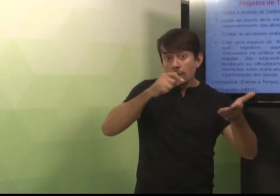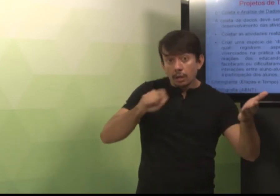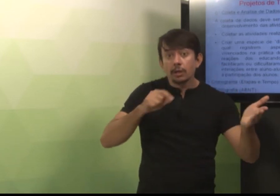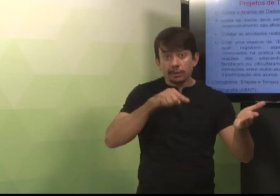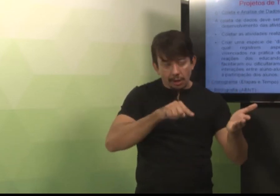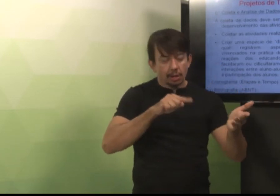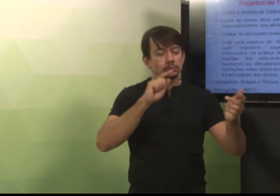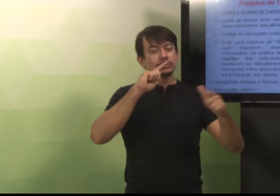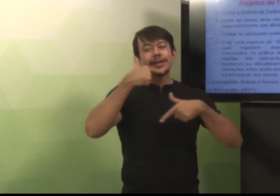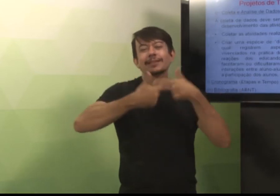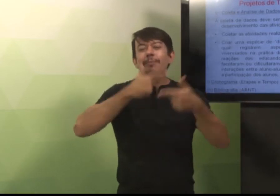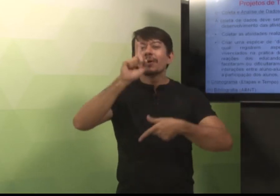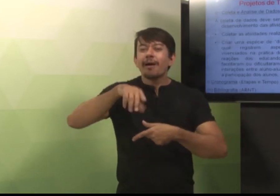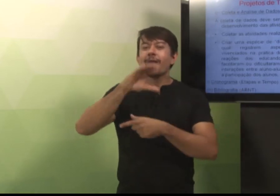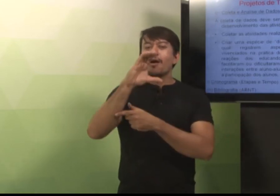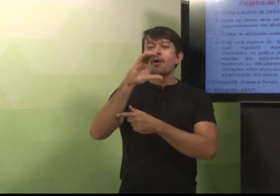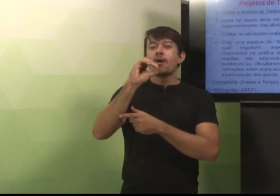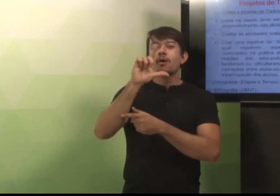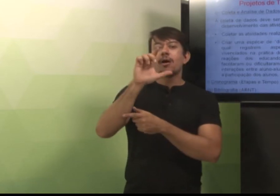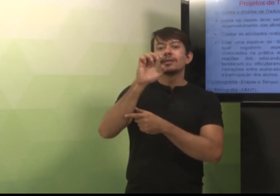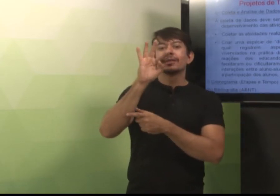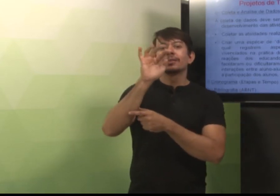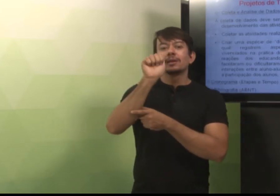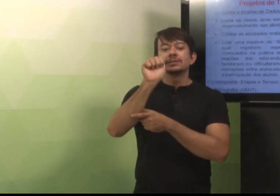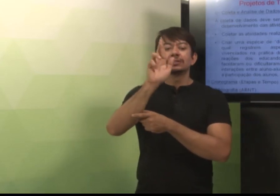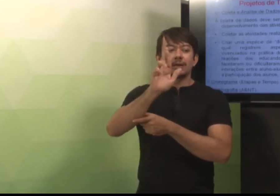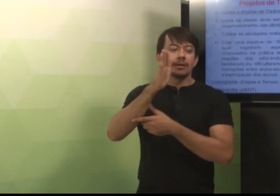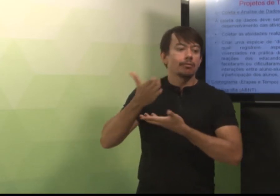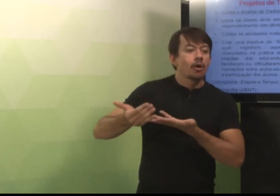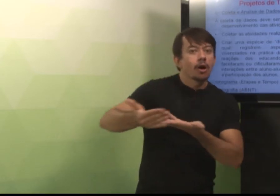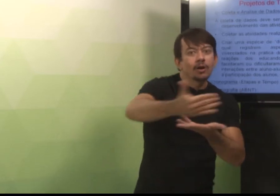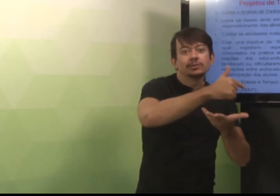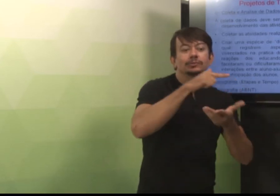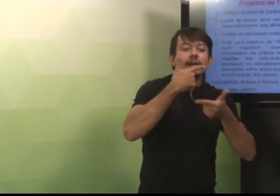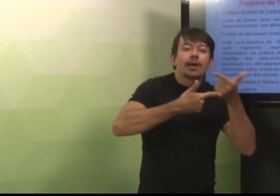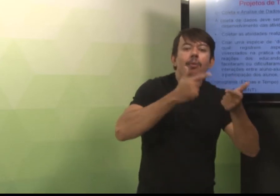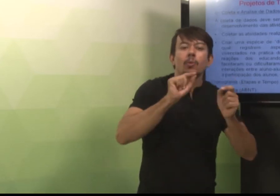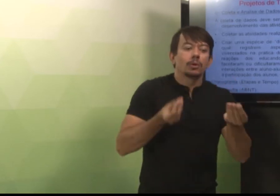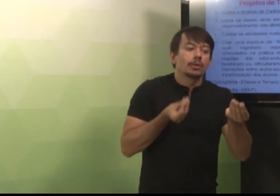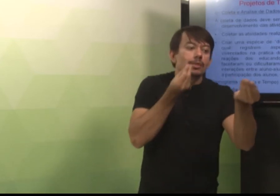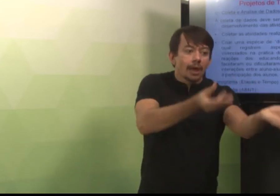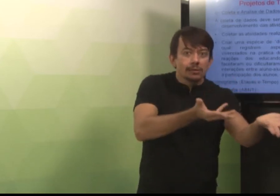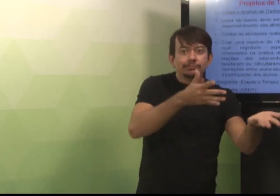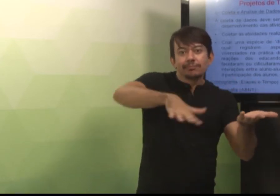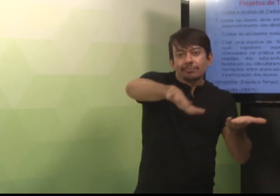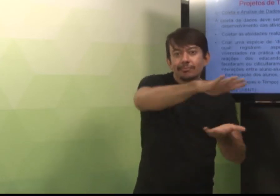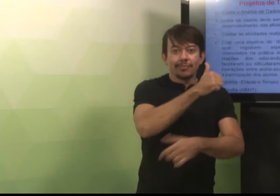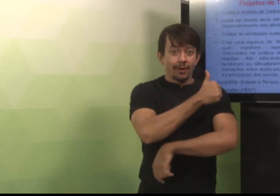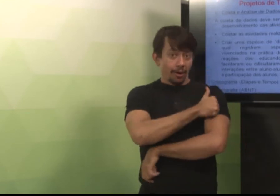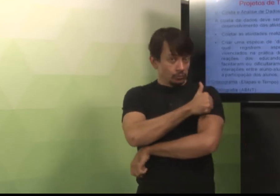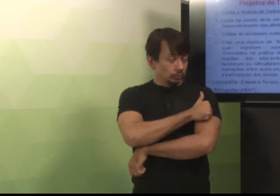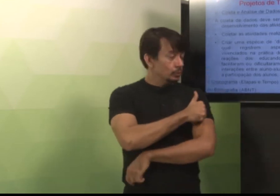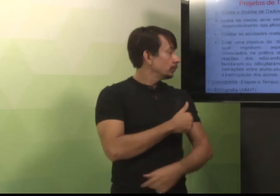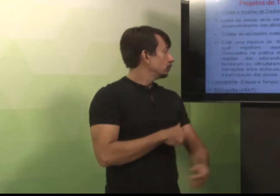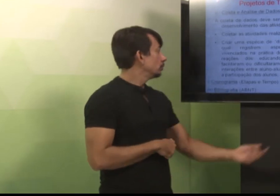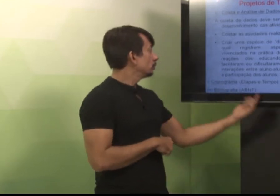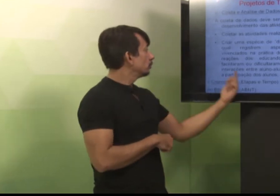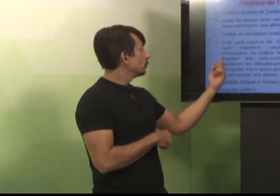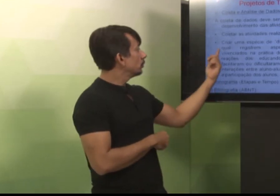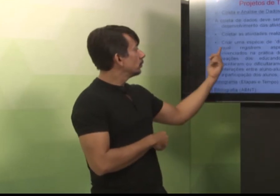responder. Então, isso é a coleta. Isso vai gerar um material que é a coleta nessa atividade.